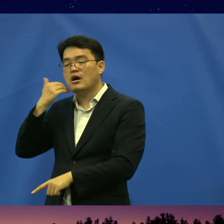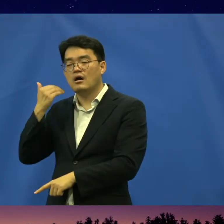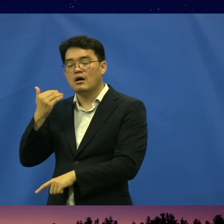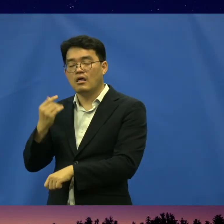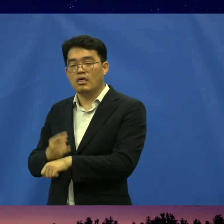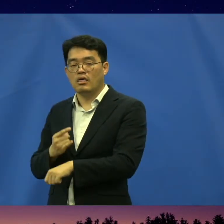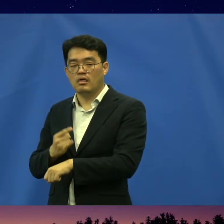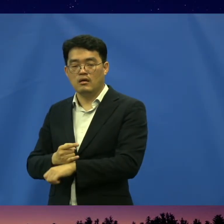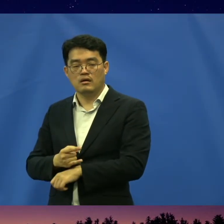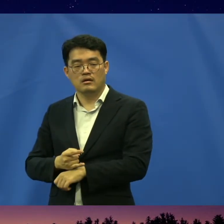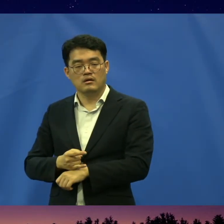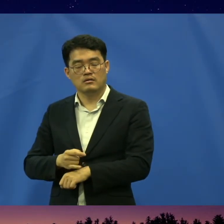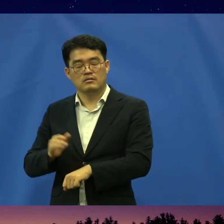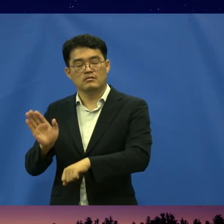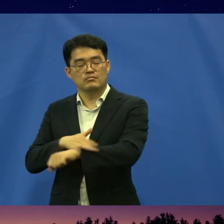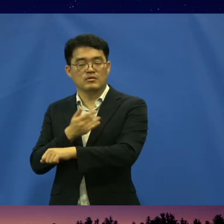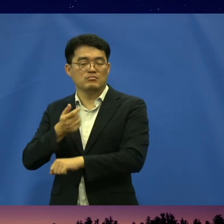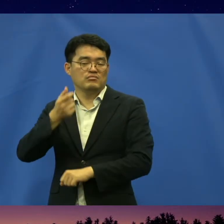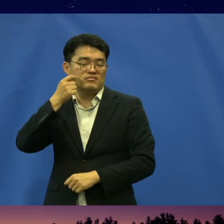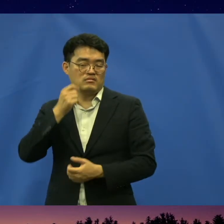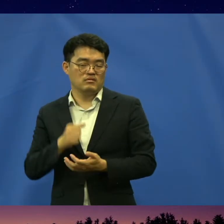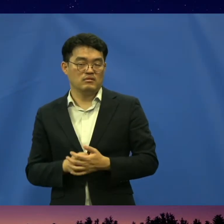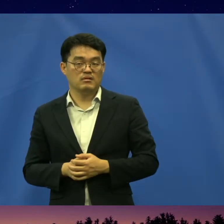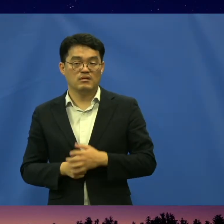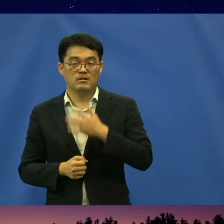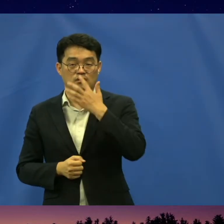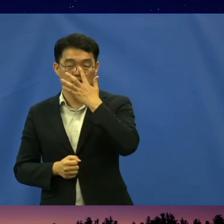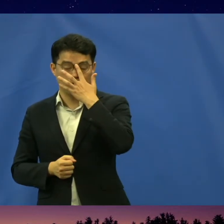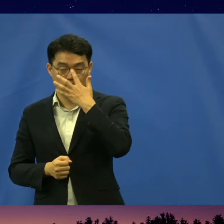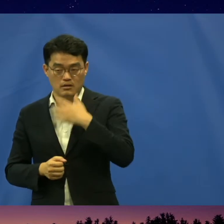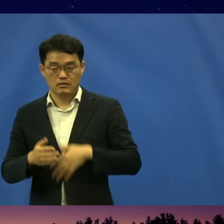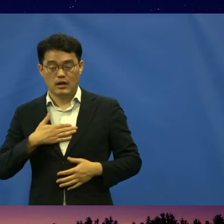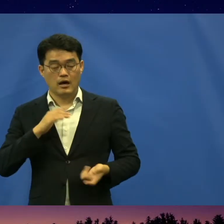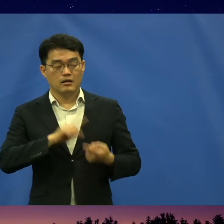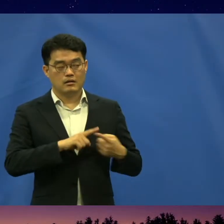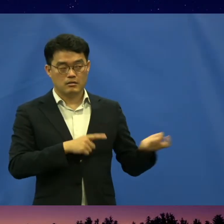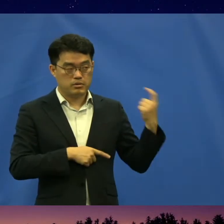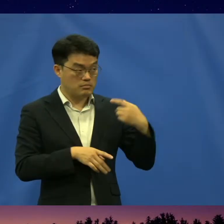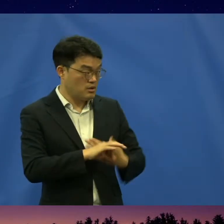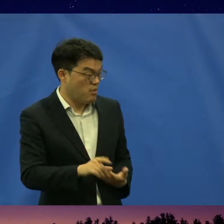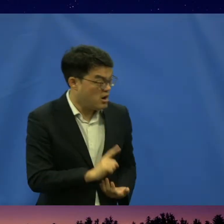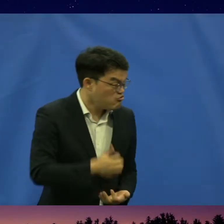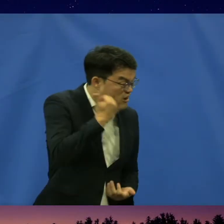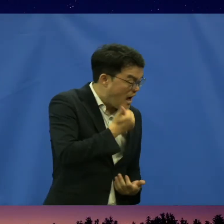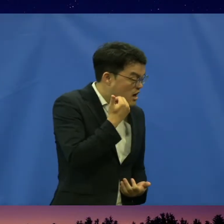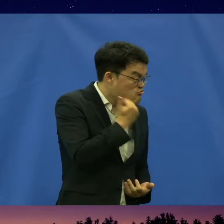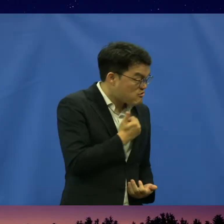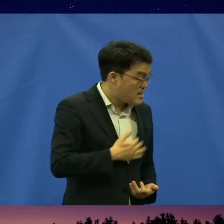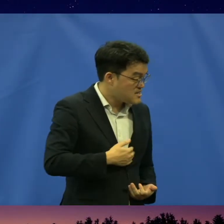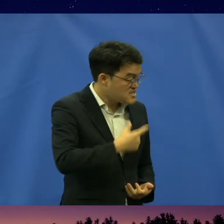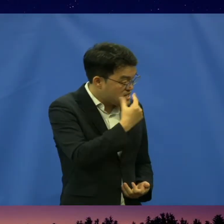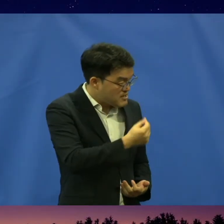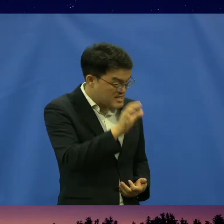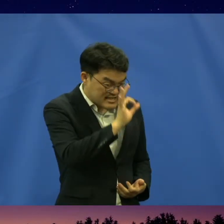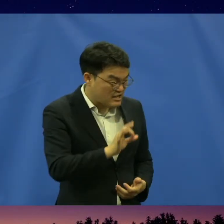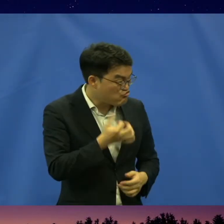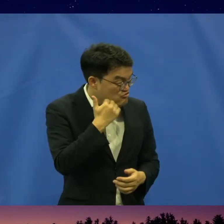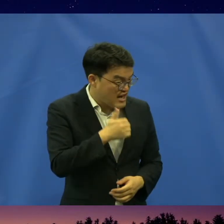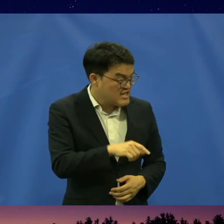조금이라도 자기와 관계된 말이 있으면 너무 예민할 필요가 없어요. 누가 그런 소리를 나 찾지도